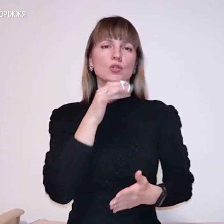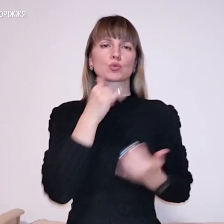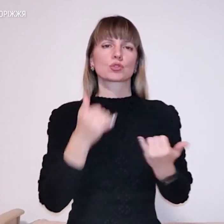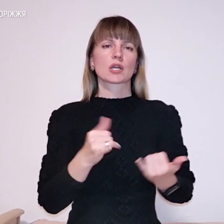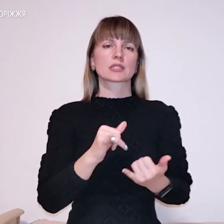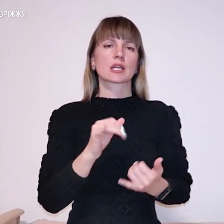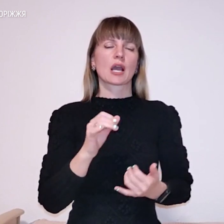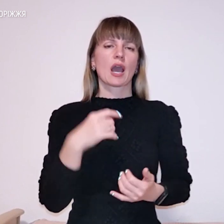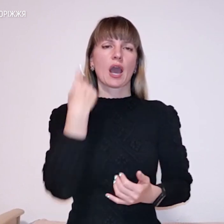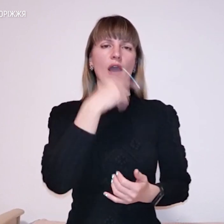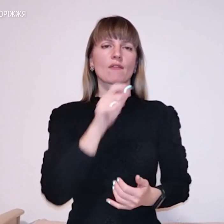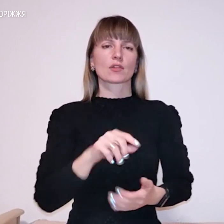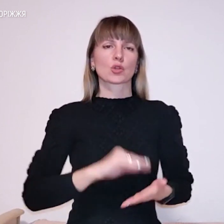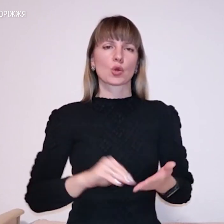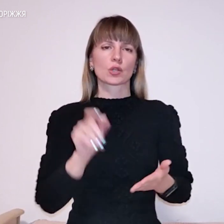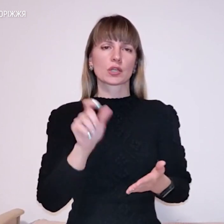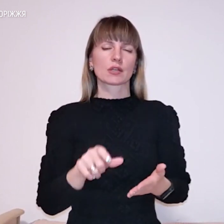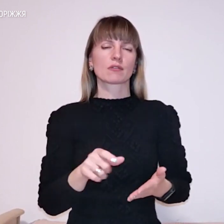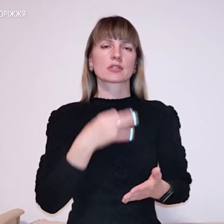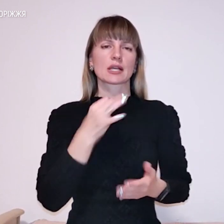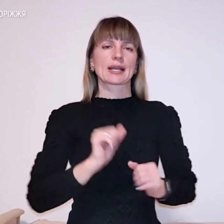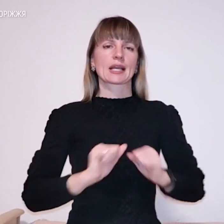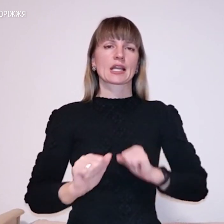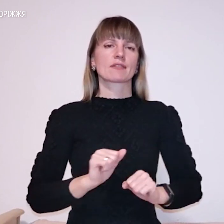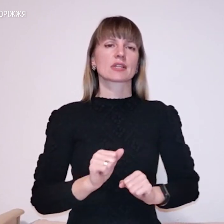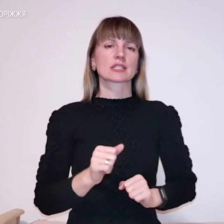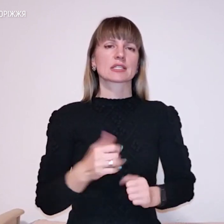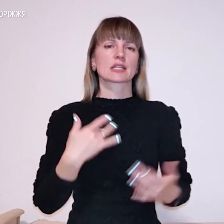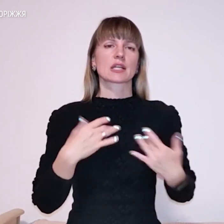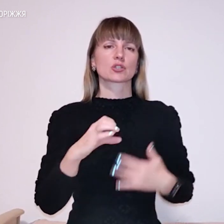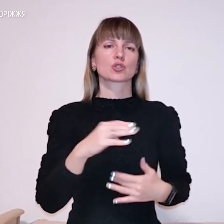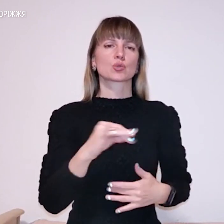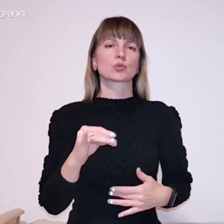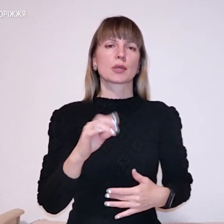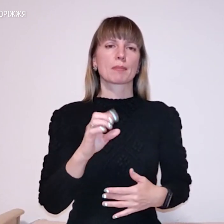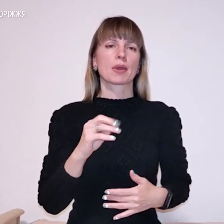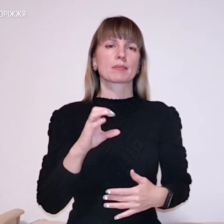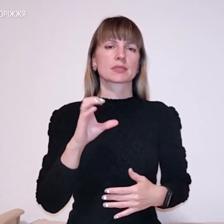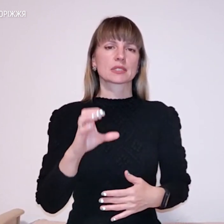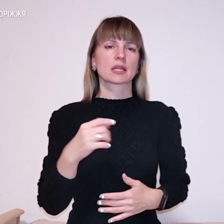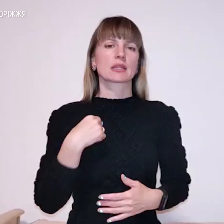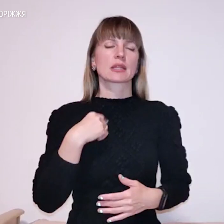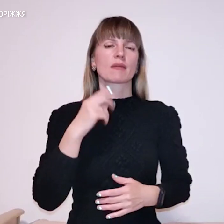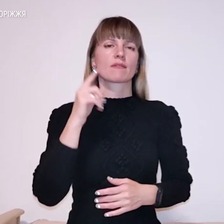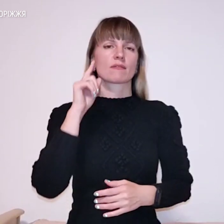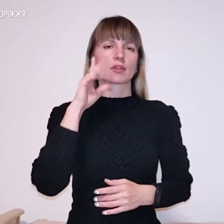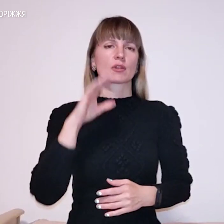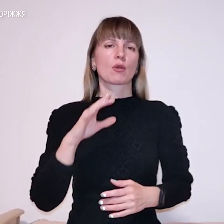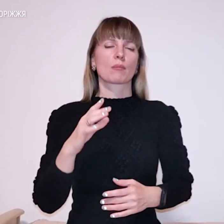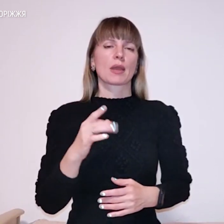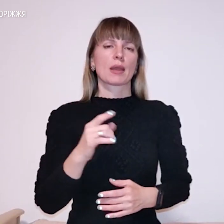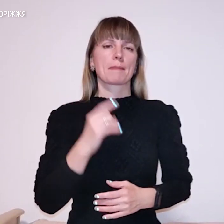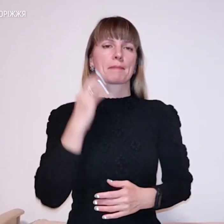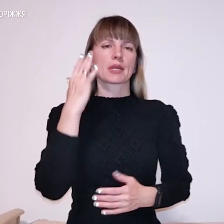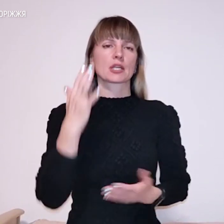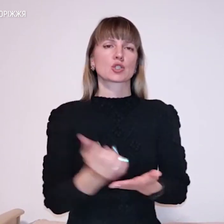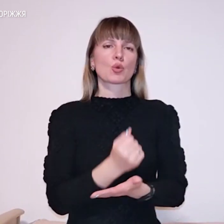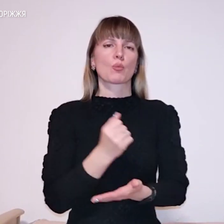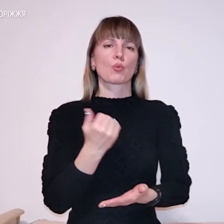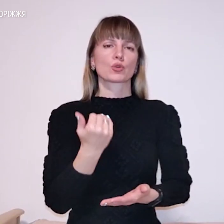додала керівниця театру студії БЕМС. На невідомі мрії і здобуття, всі їхні рани, всі слова,